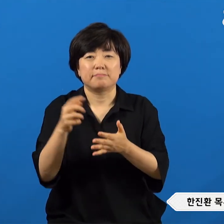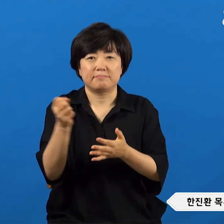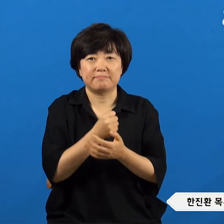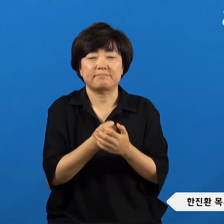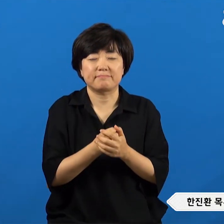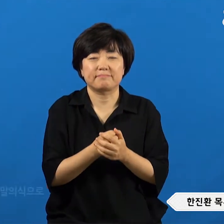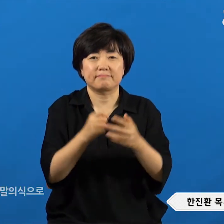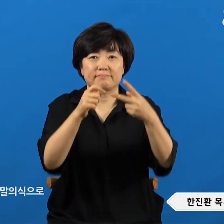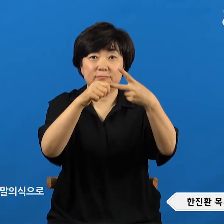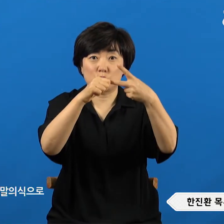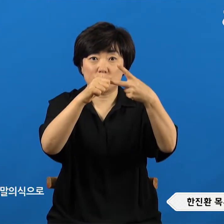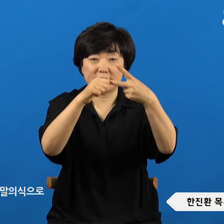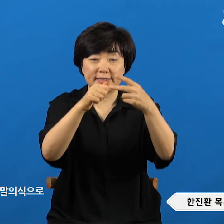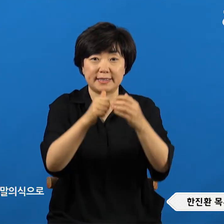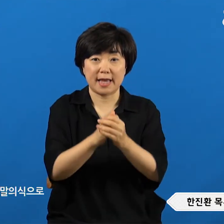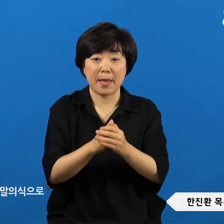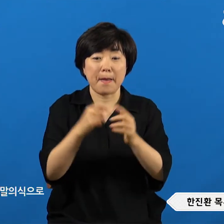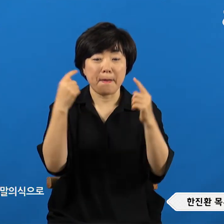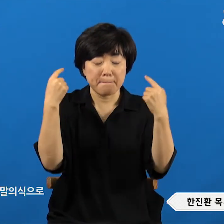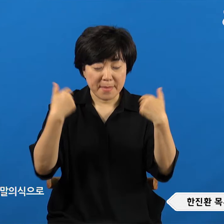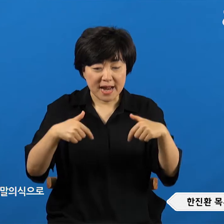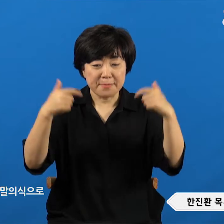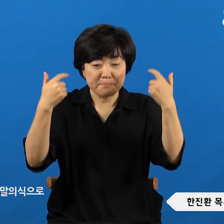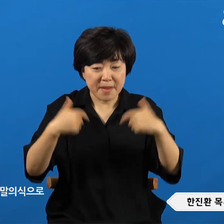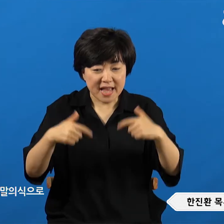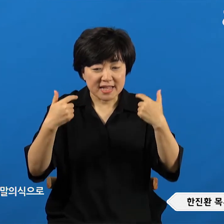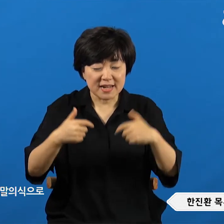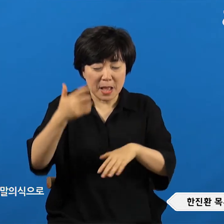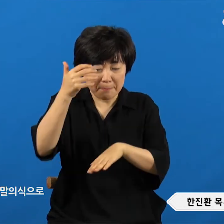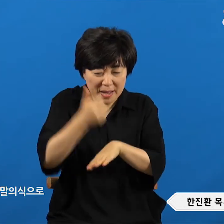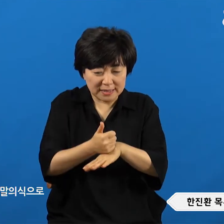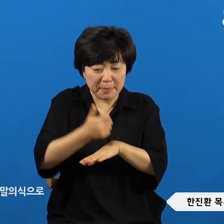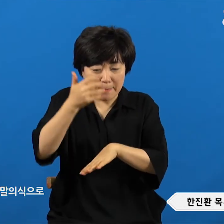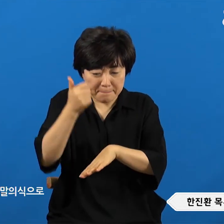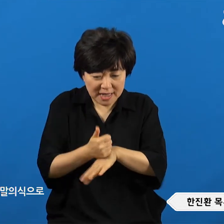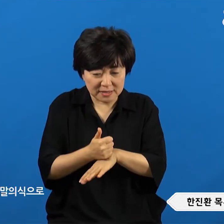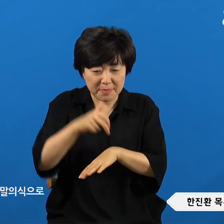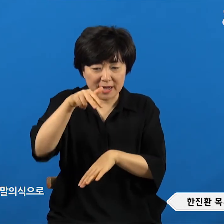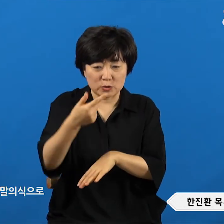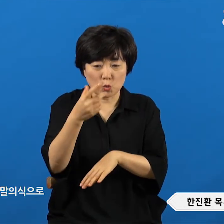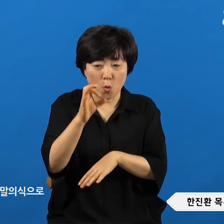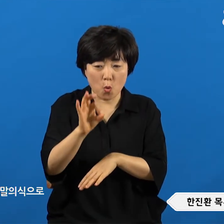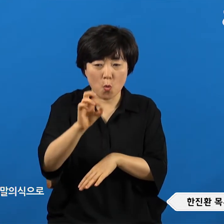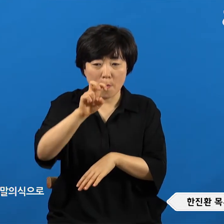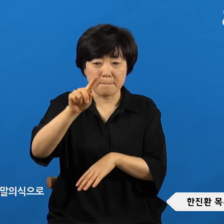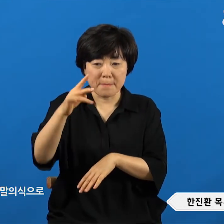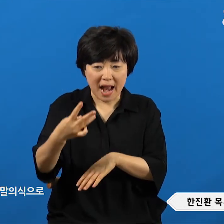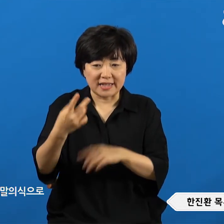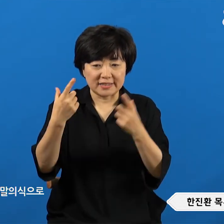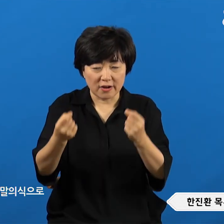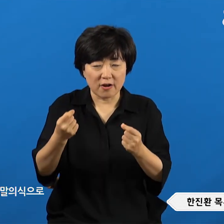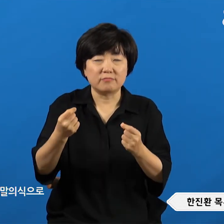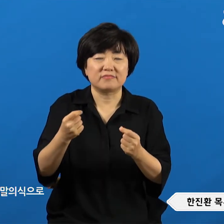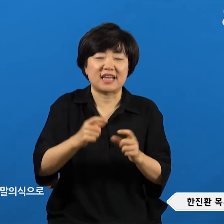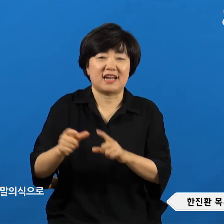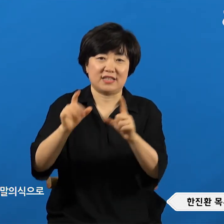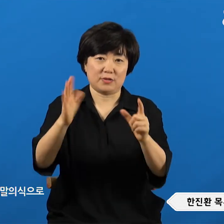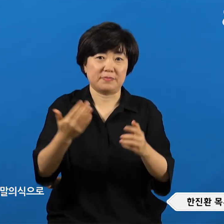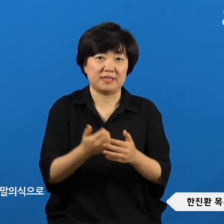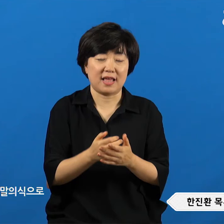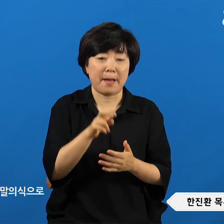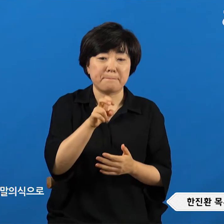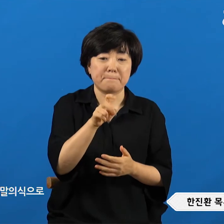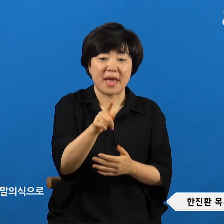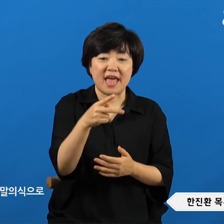또 둘째로는 매일매일을 종말의식으로 살아야 합니다. 여기 매네 할